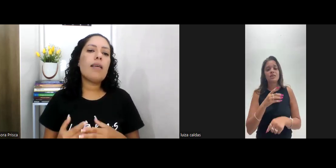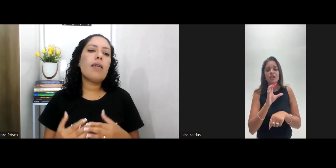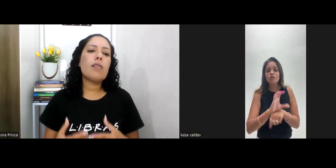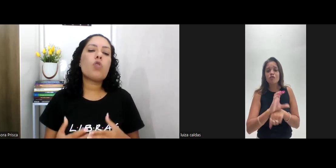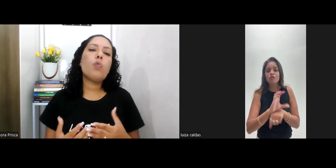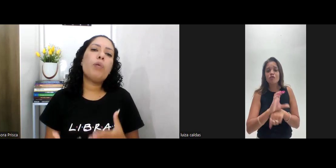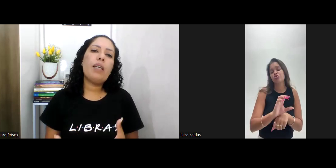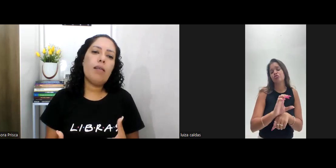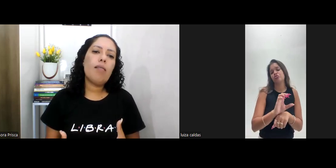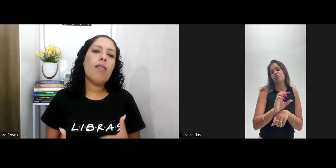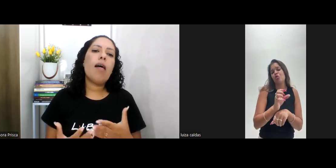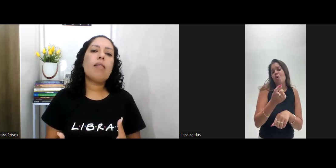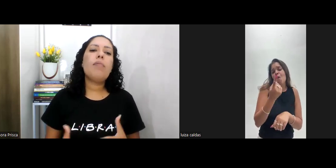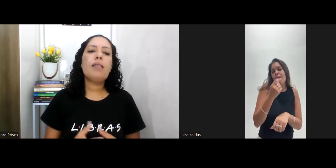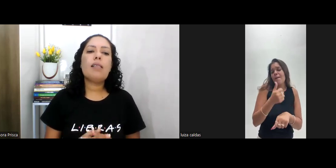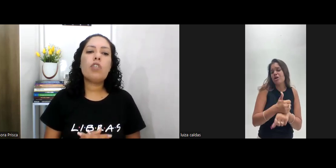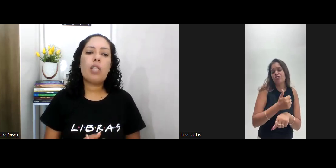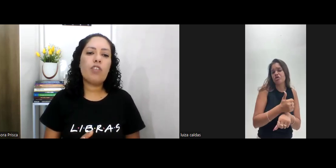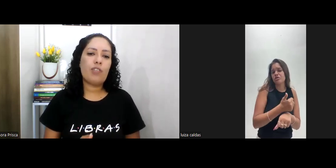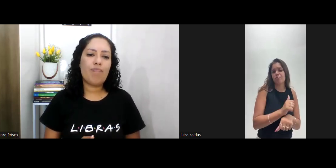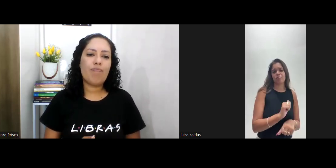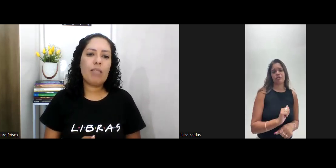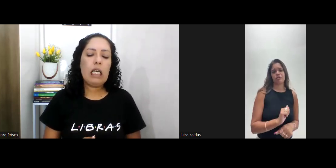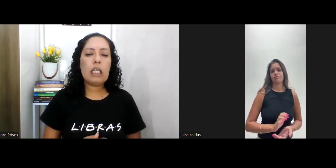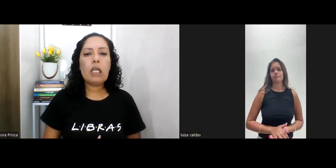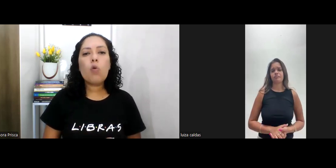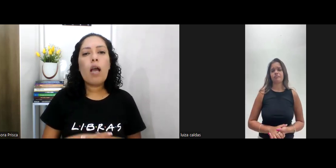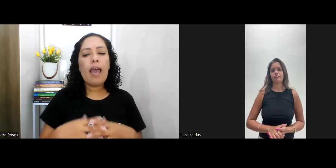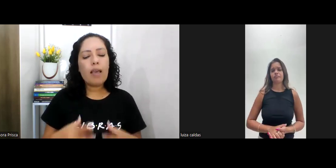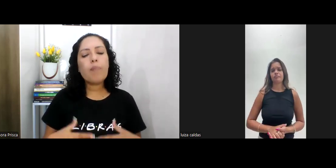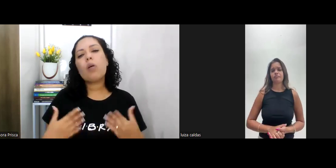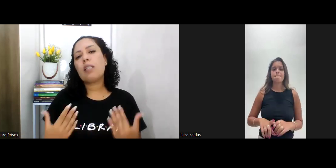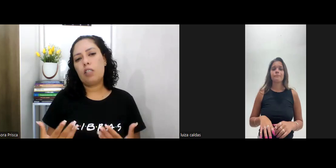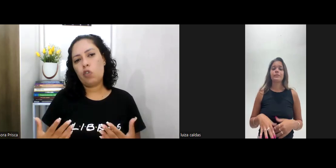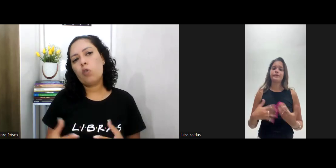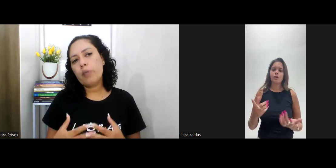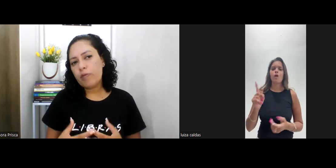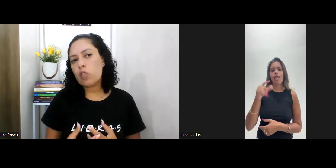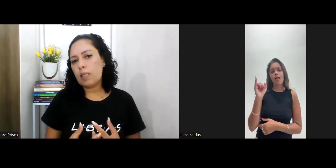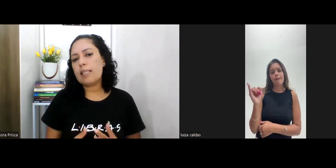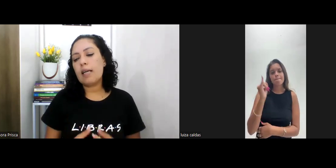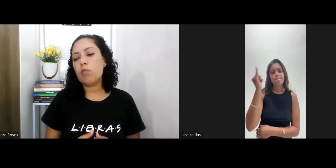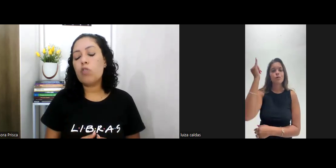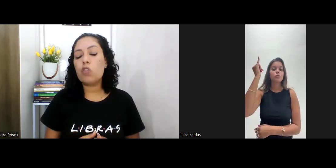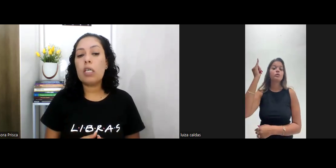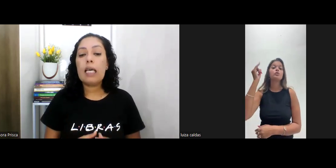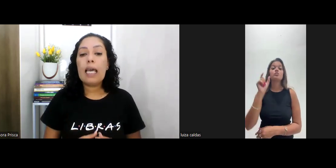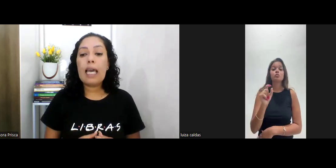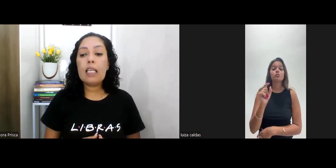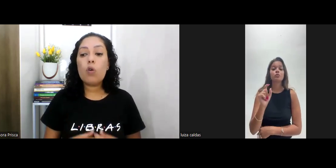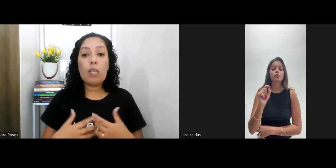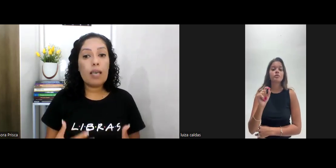não conseguem ainda suprir a demanda existente. Então, é importante que o profissional da